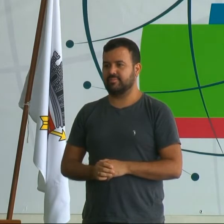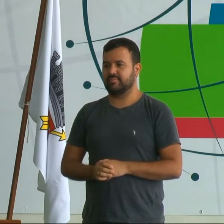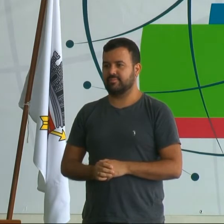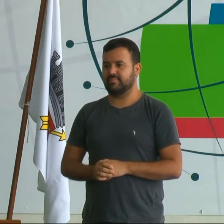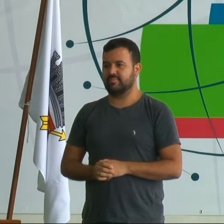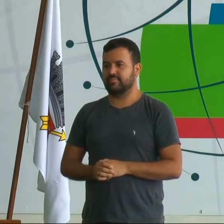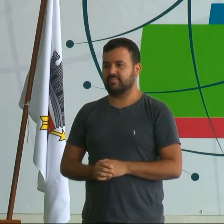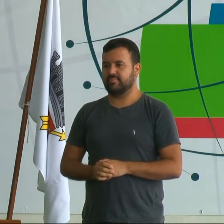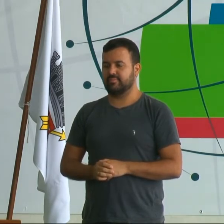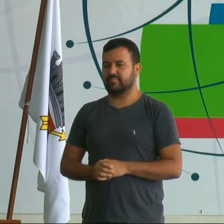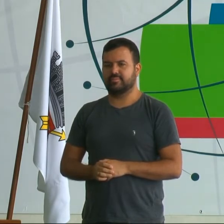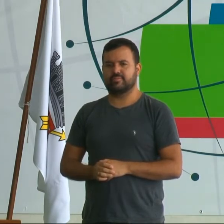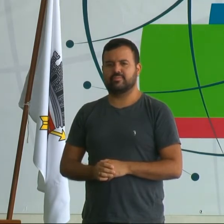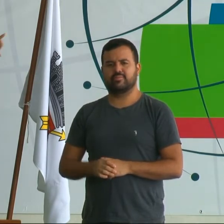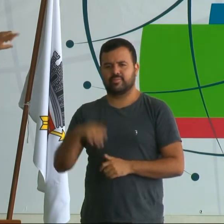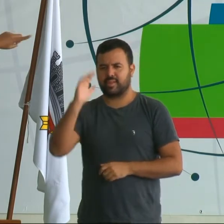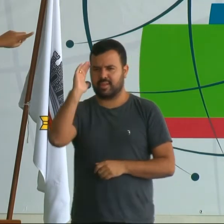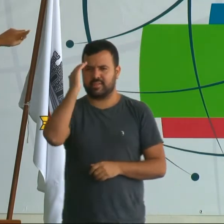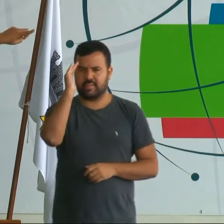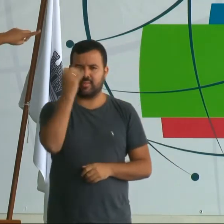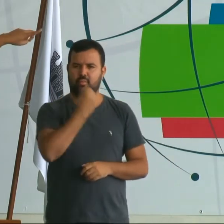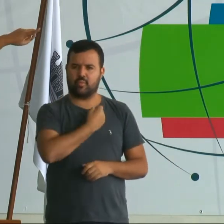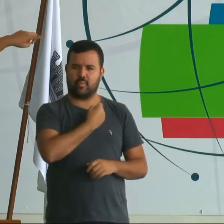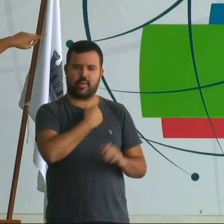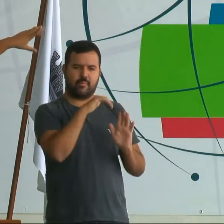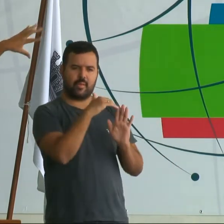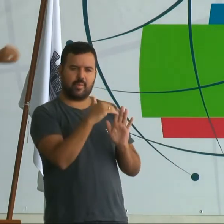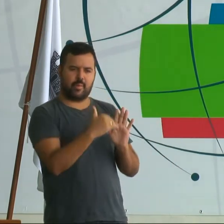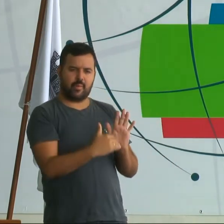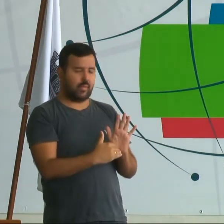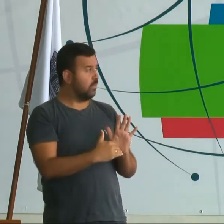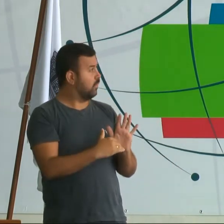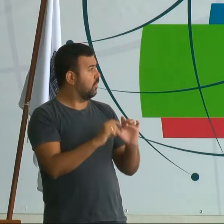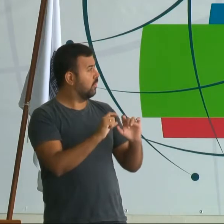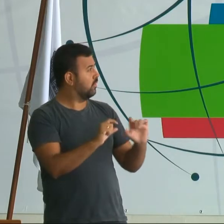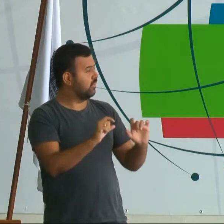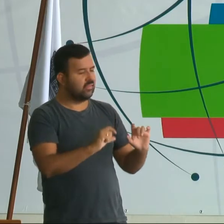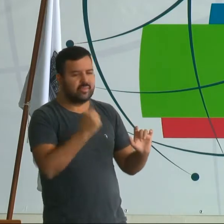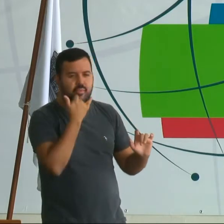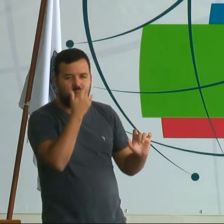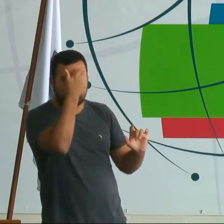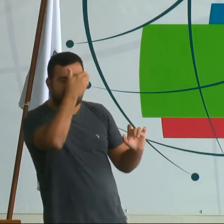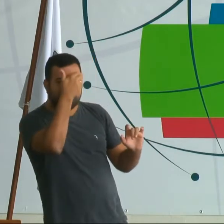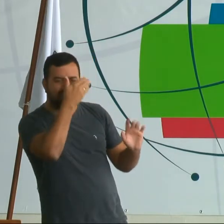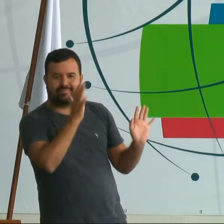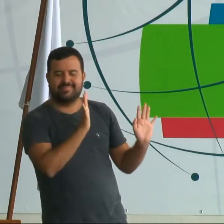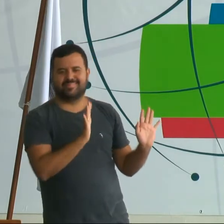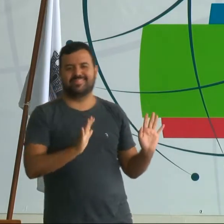Vocês compreenderam que a numeração está abaixo, né? Eu não tinha compreendido.